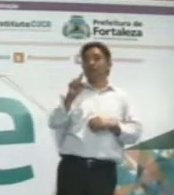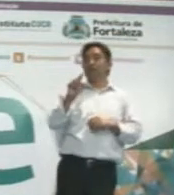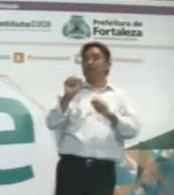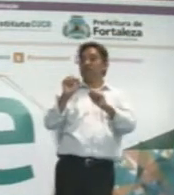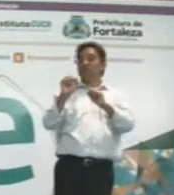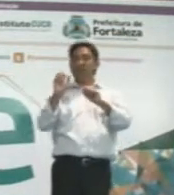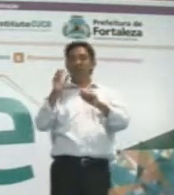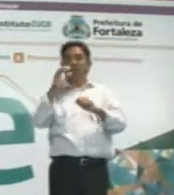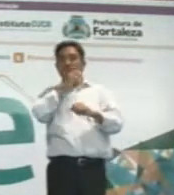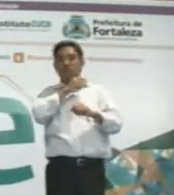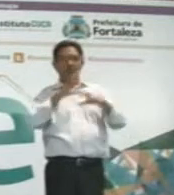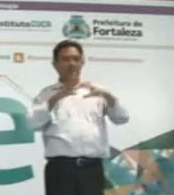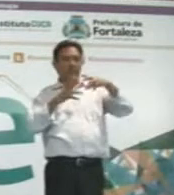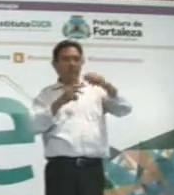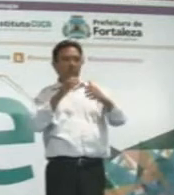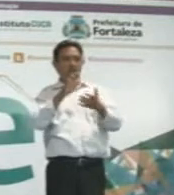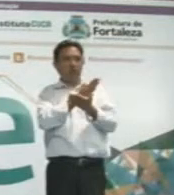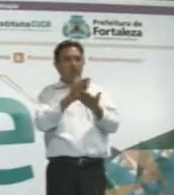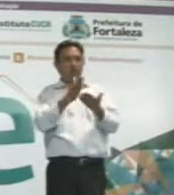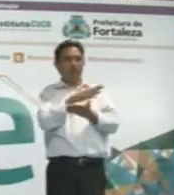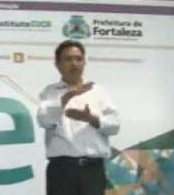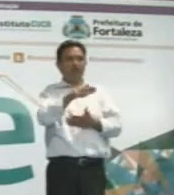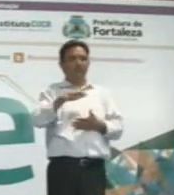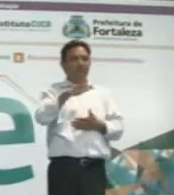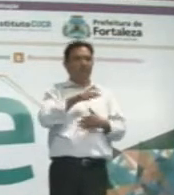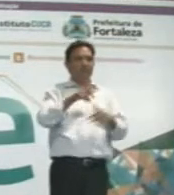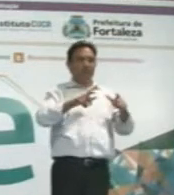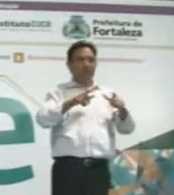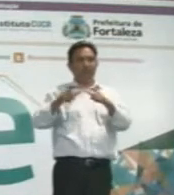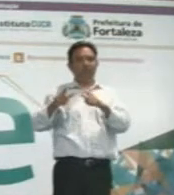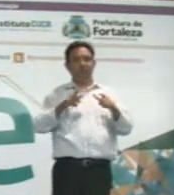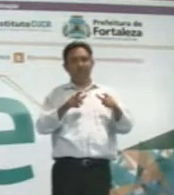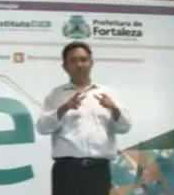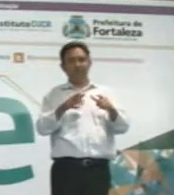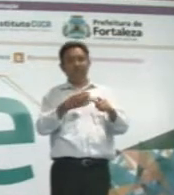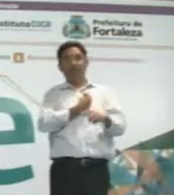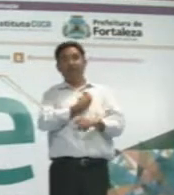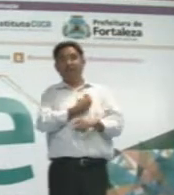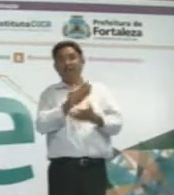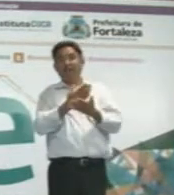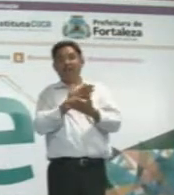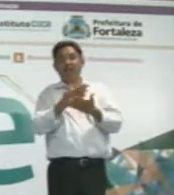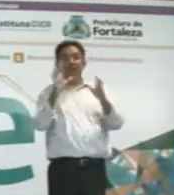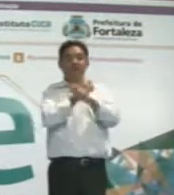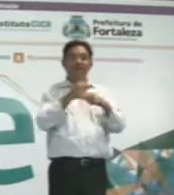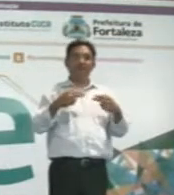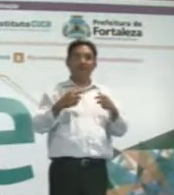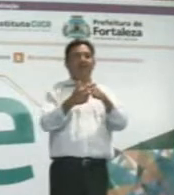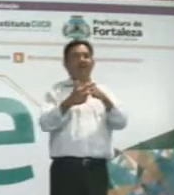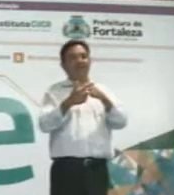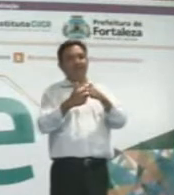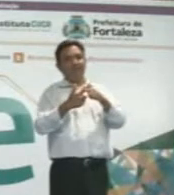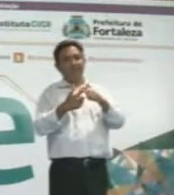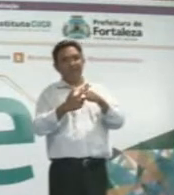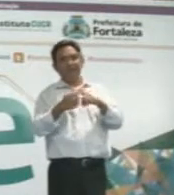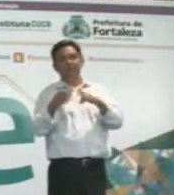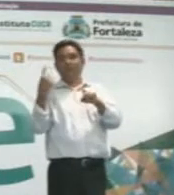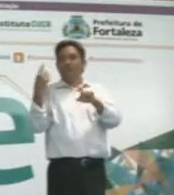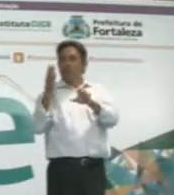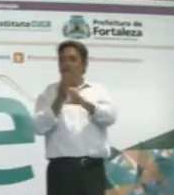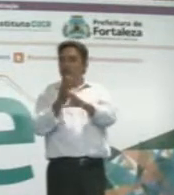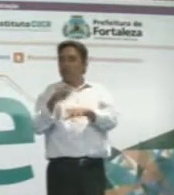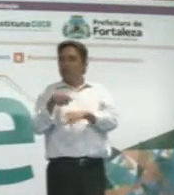a temperatura em certas regiões e isso acaba alterando o ciclo de vida de muitas espécies. Então você traz todo